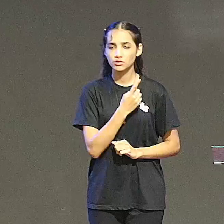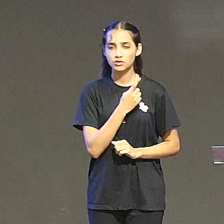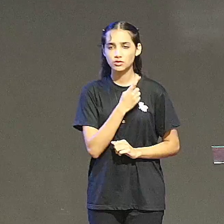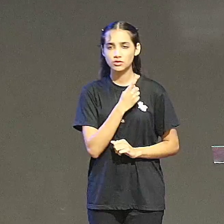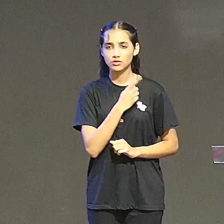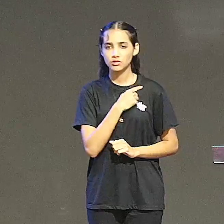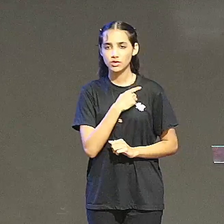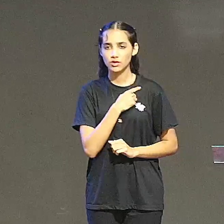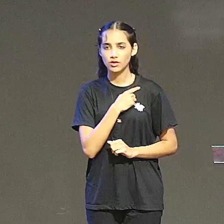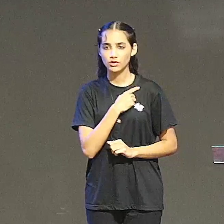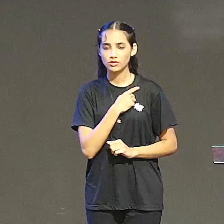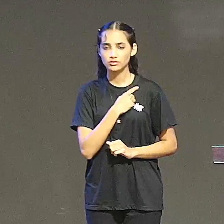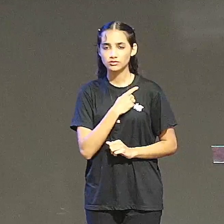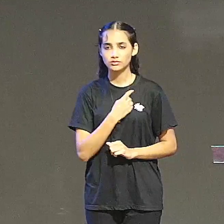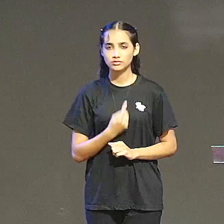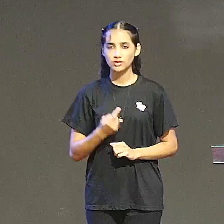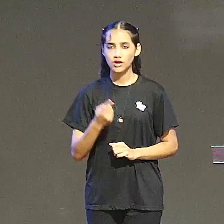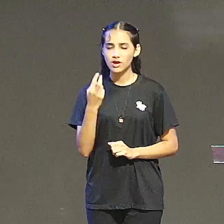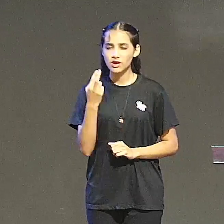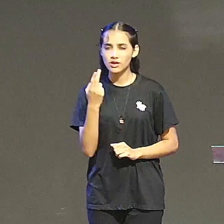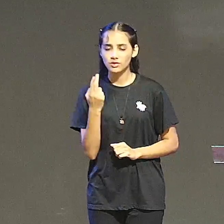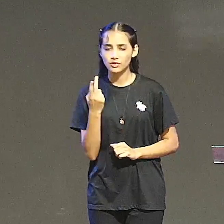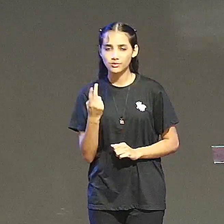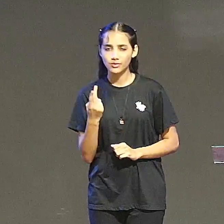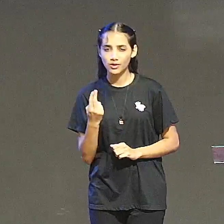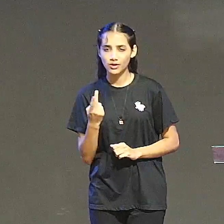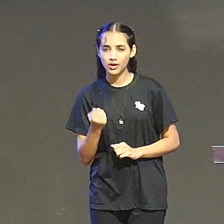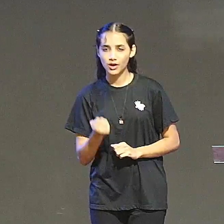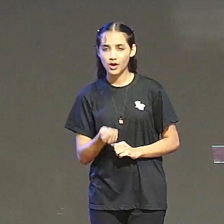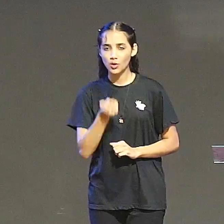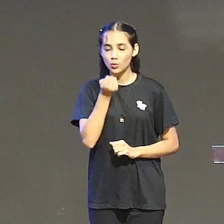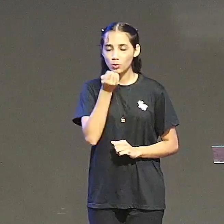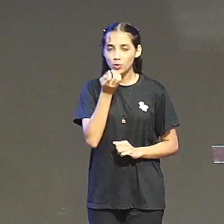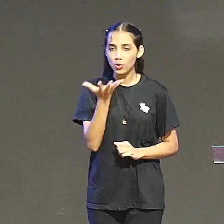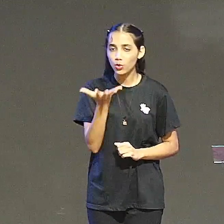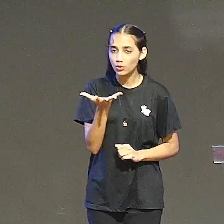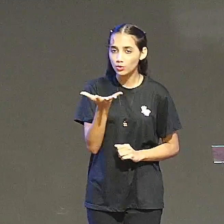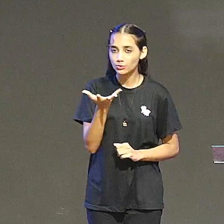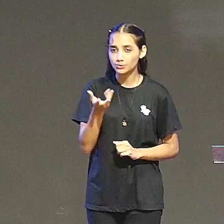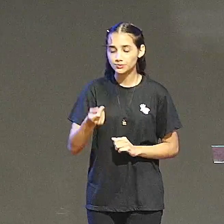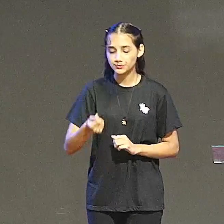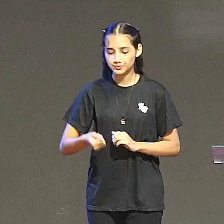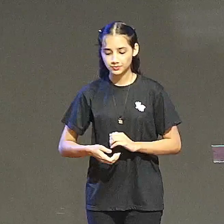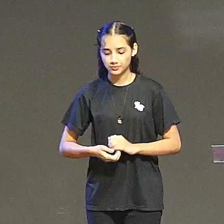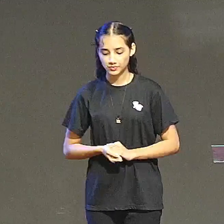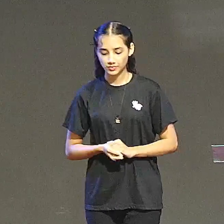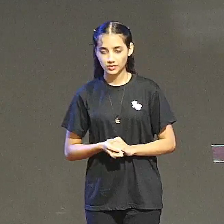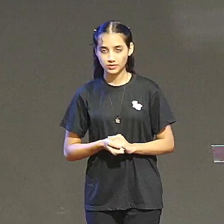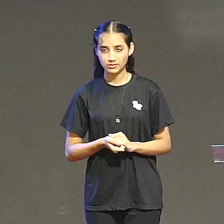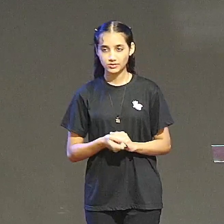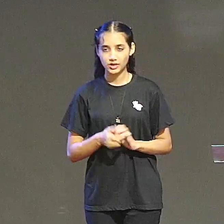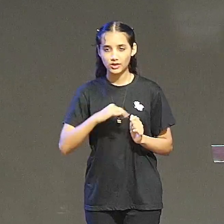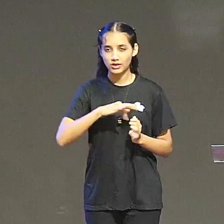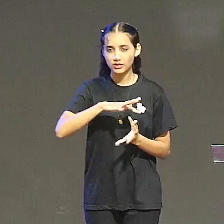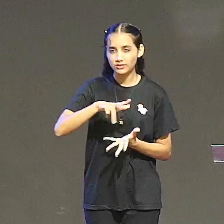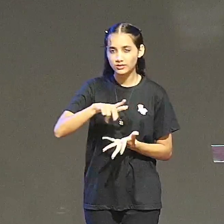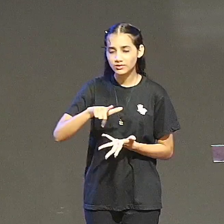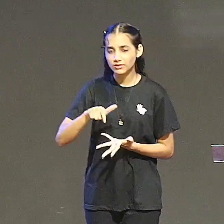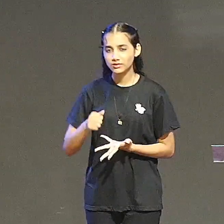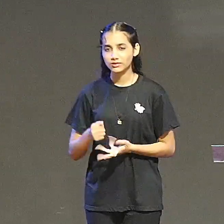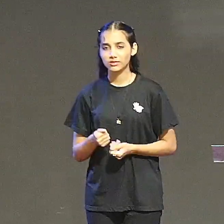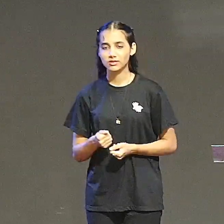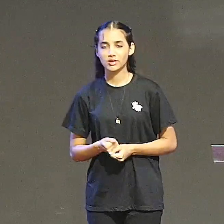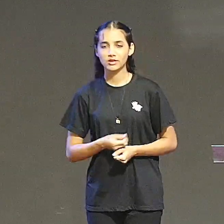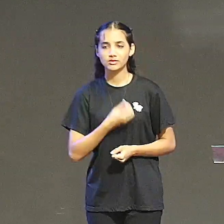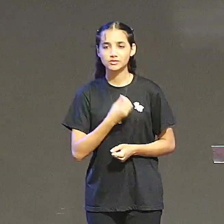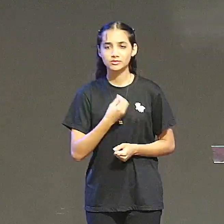poeira espacial nesse incrível pontinho azul cabeça de alfinete não é